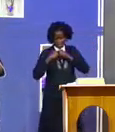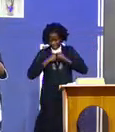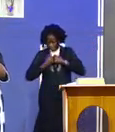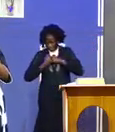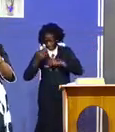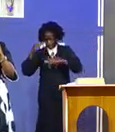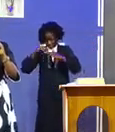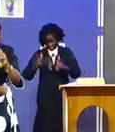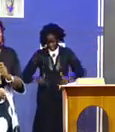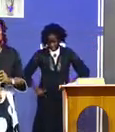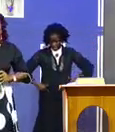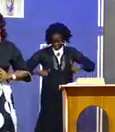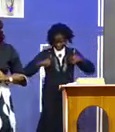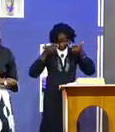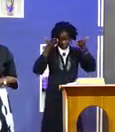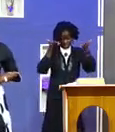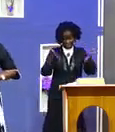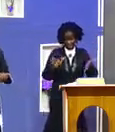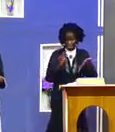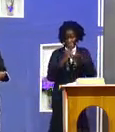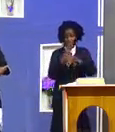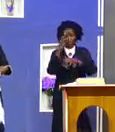oh oh